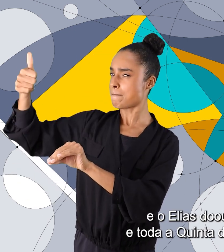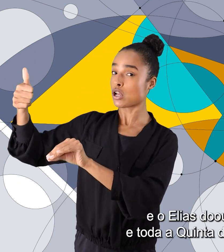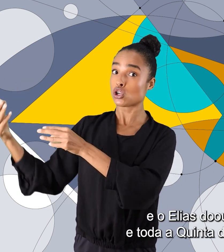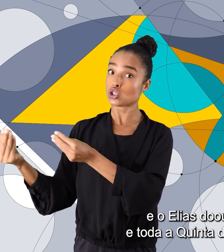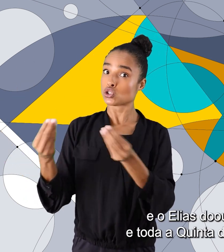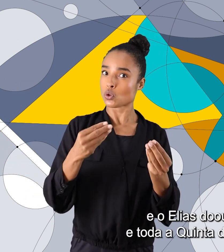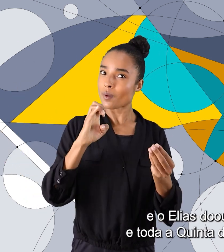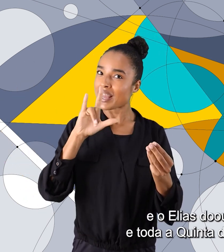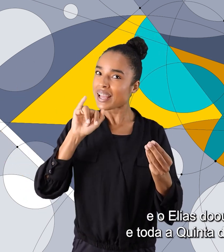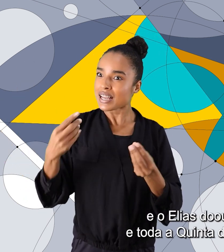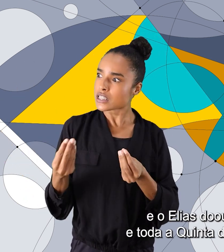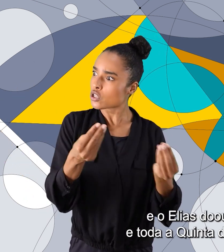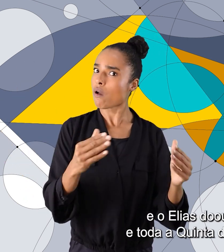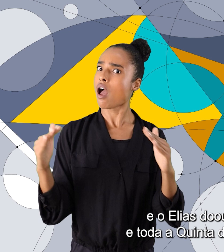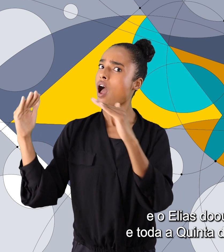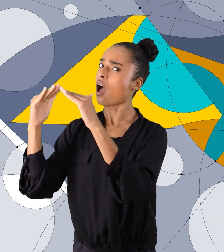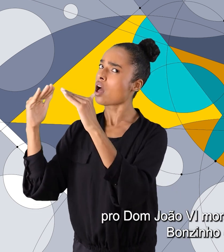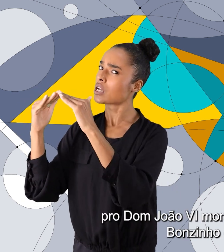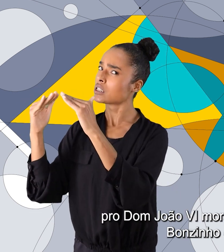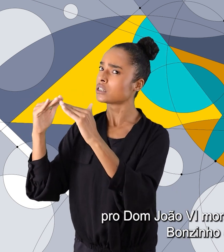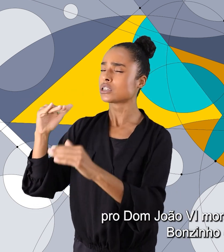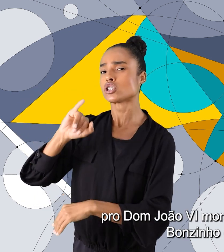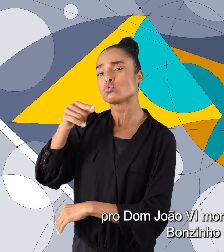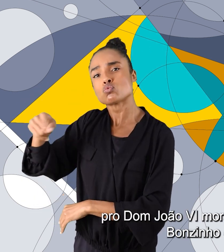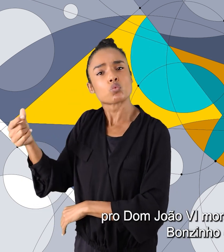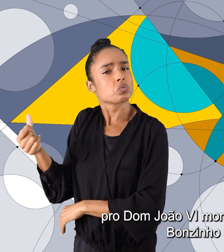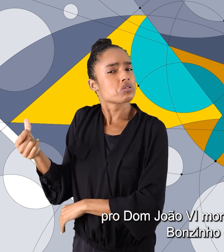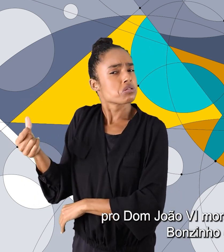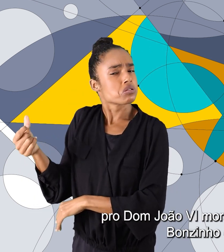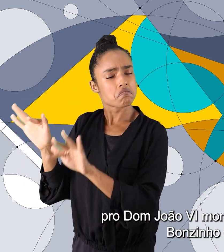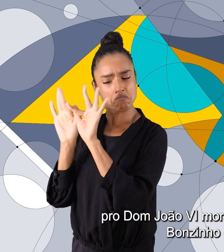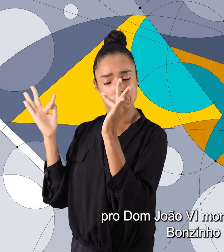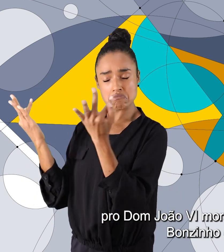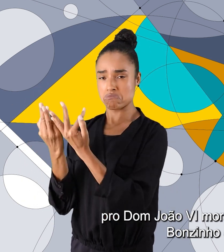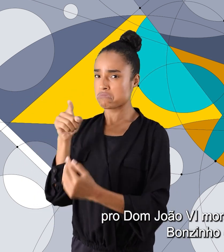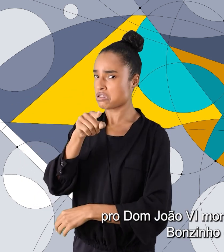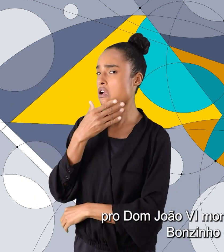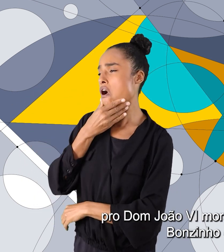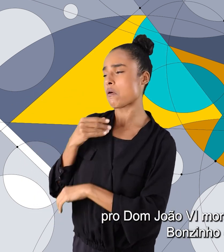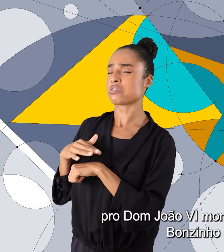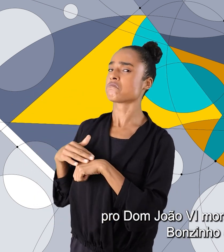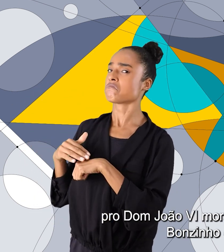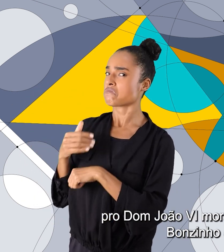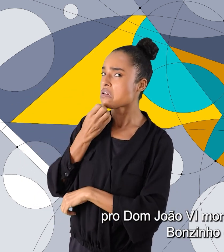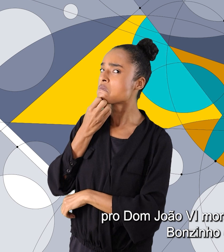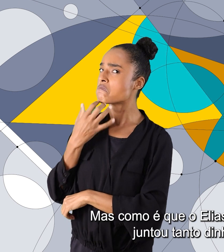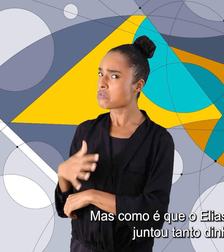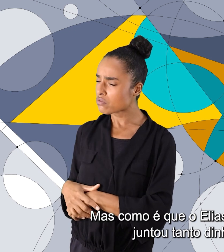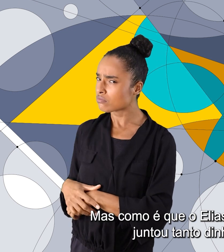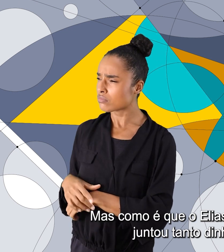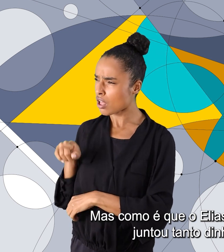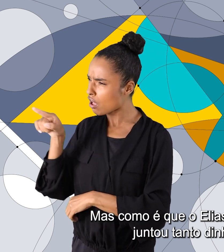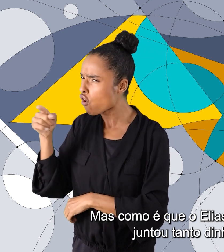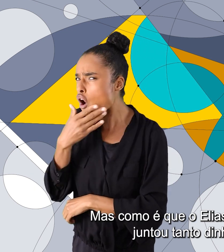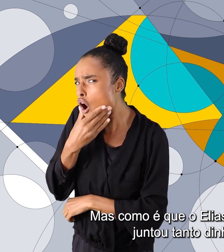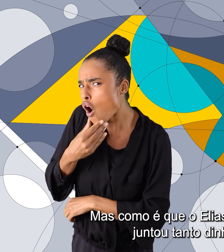doou a casa e toda a Quinta da Boa Vista para o Dom João VI morar com a família. Bonzinho ele. Mas como é